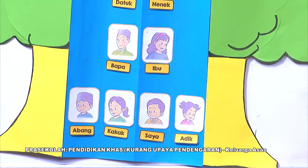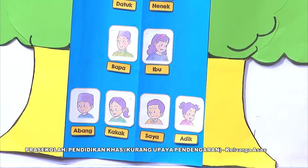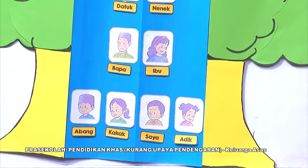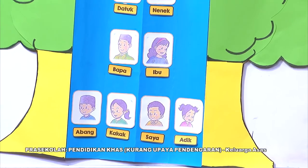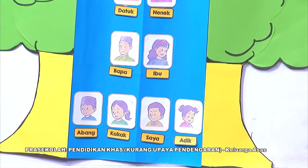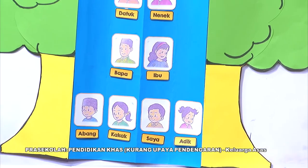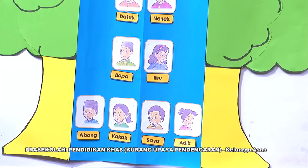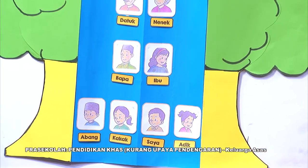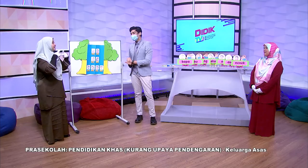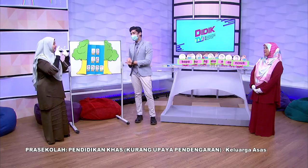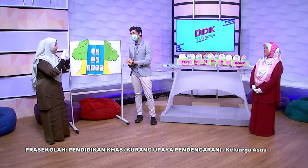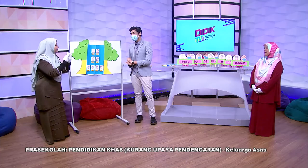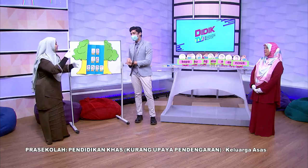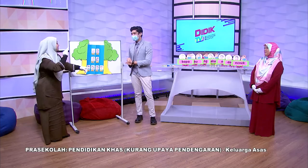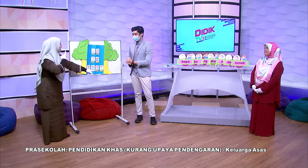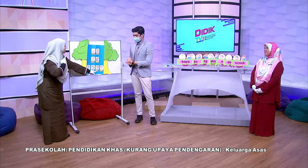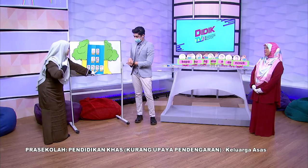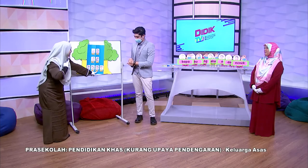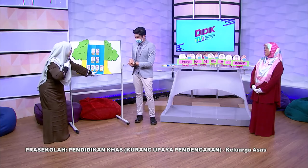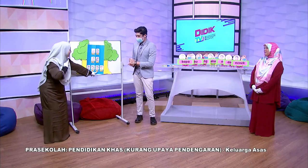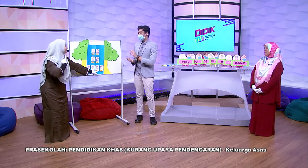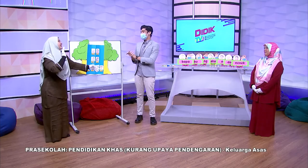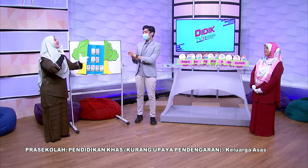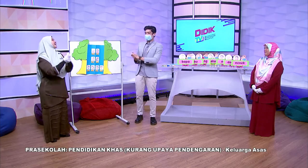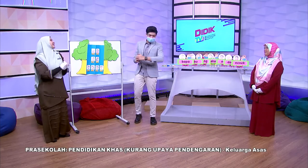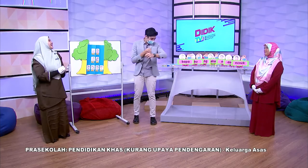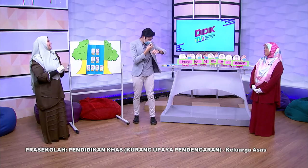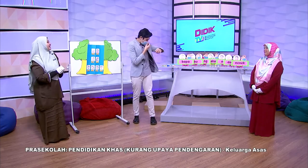keluarga-keluarga saya ojek saya